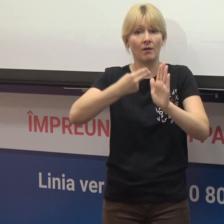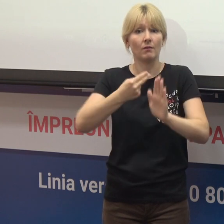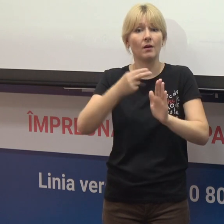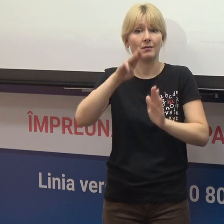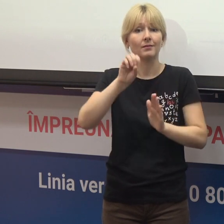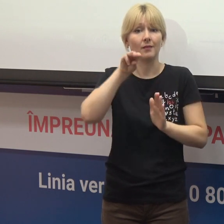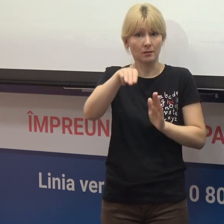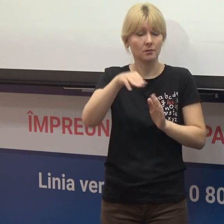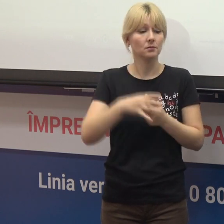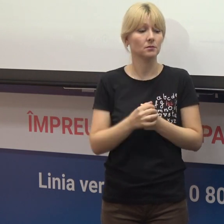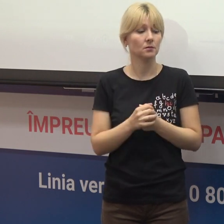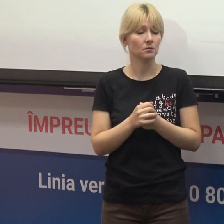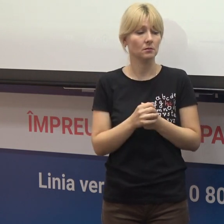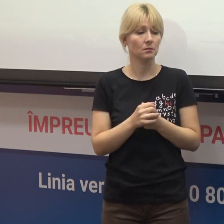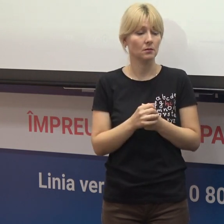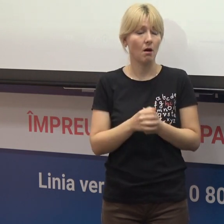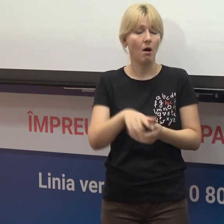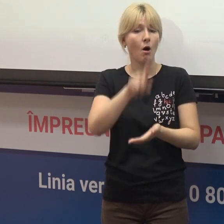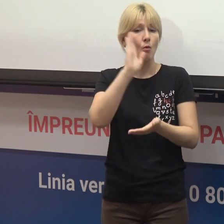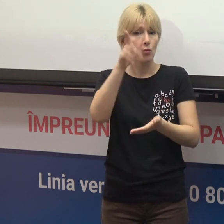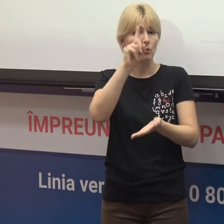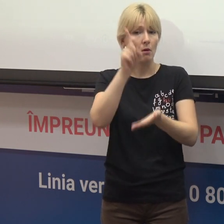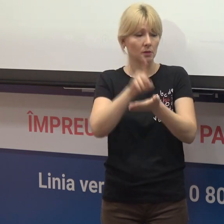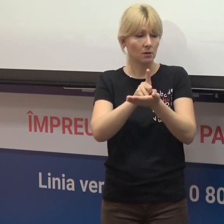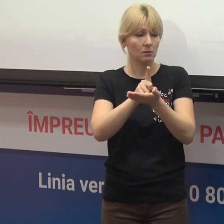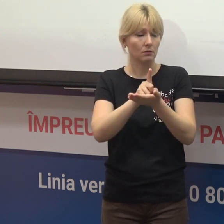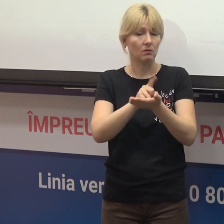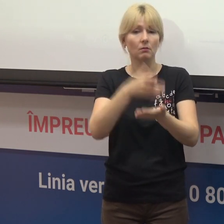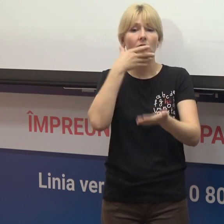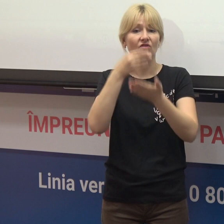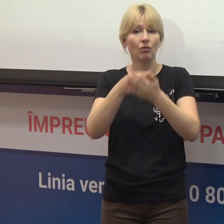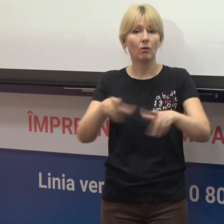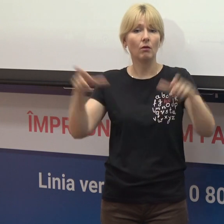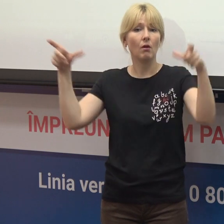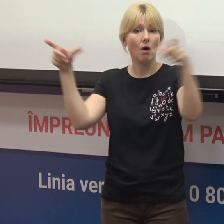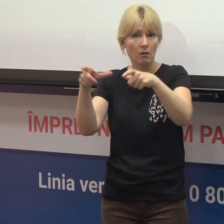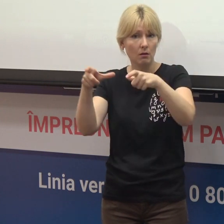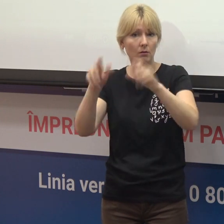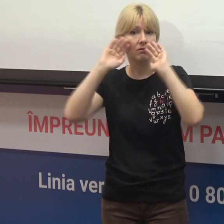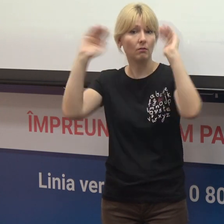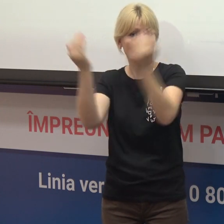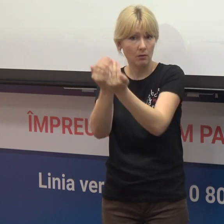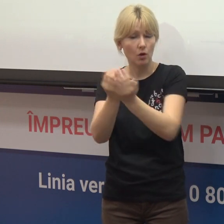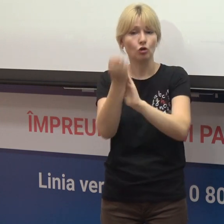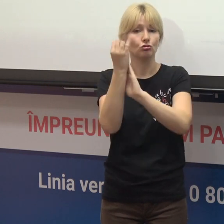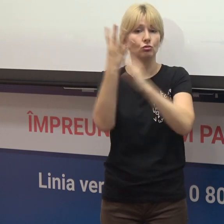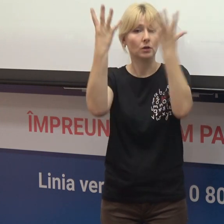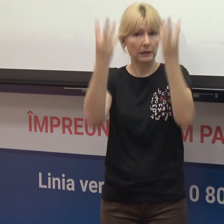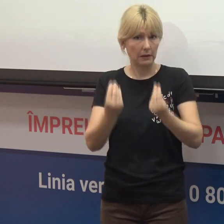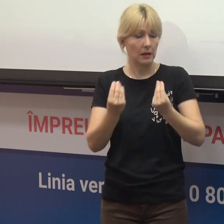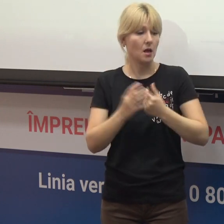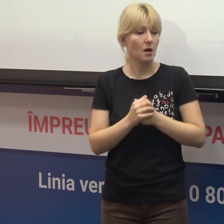test, deci vor fi plasate în autoizolare, deci pentru o perioadă de 14